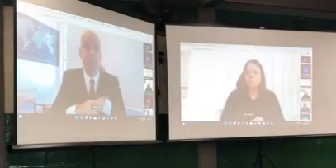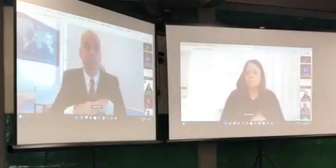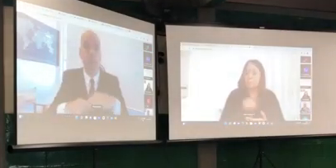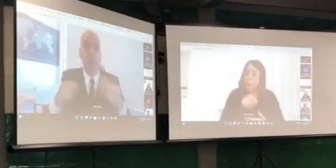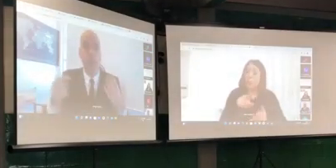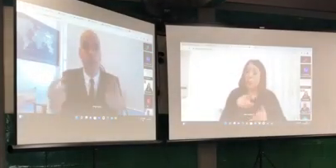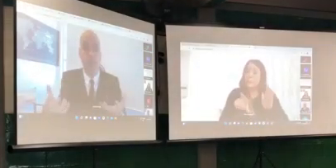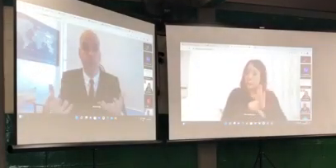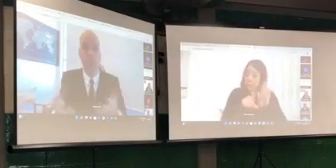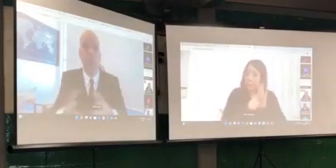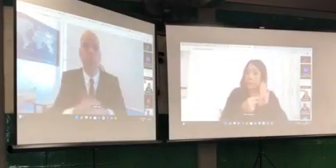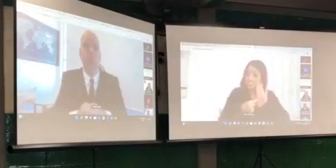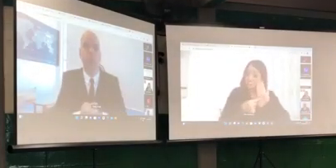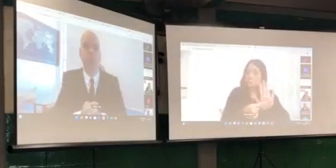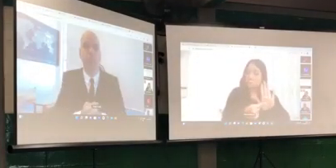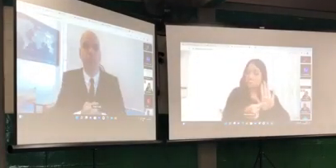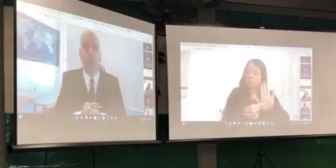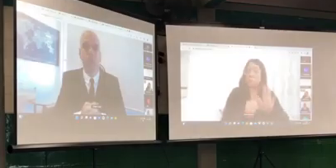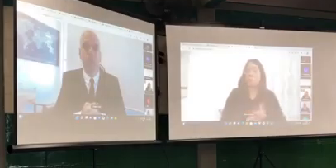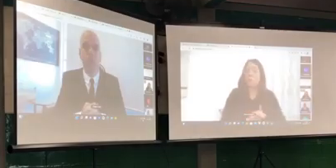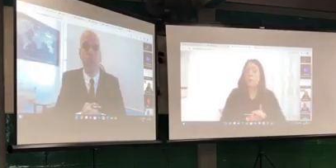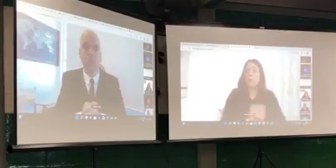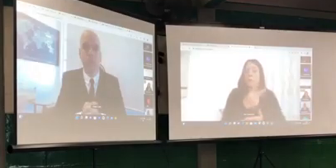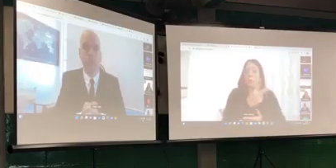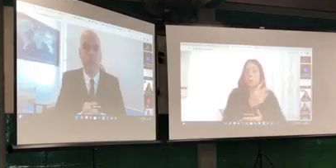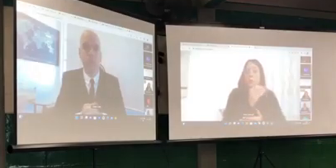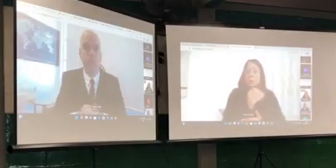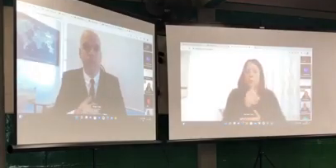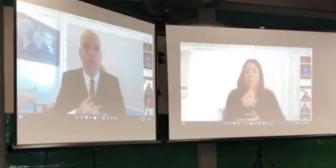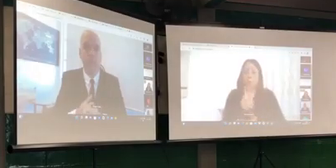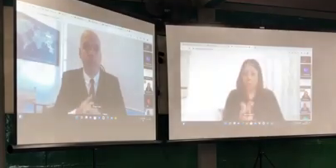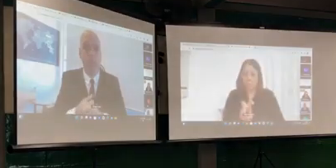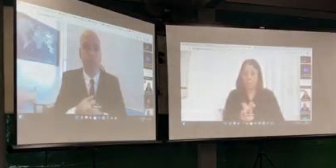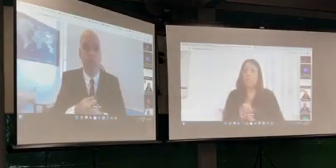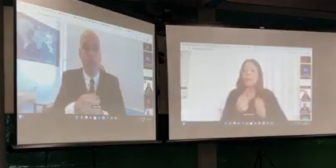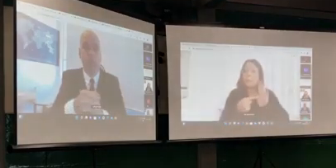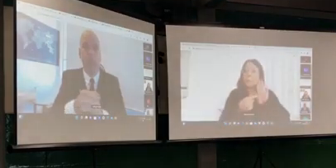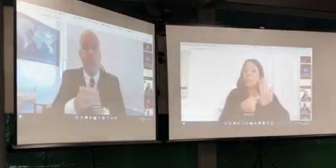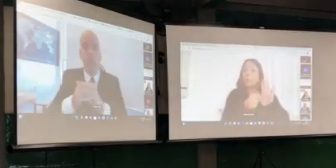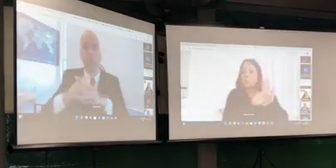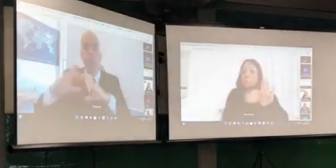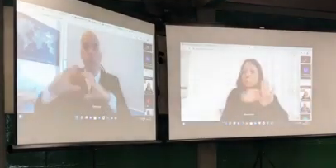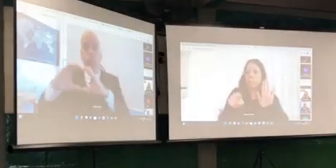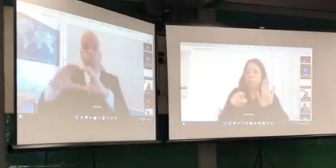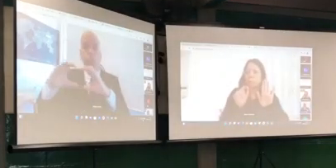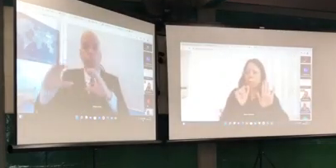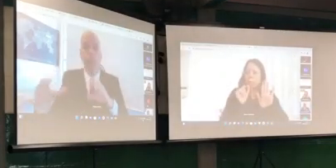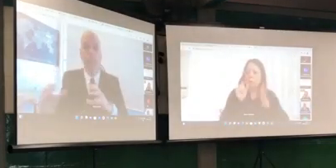ela trouxe, né, ela é de 2015, ela trouxe as condições de